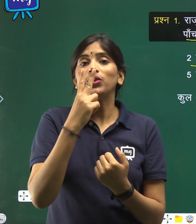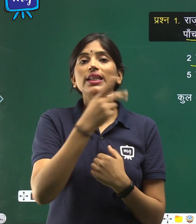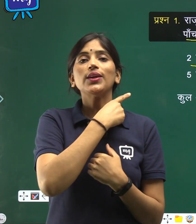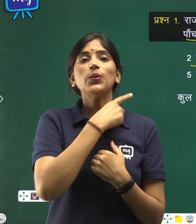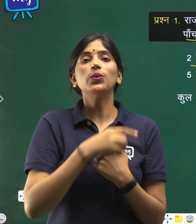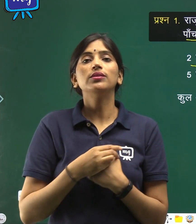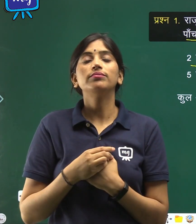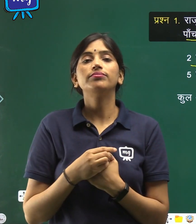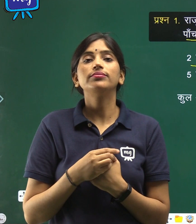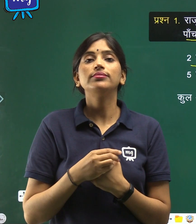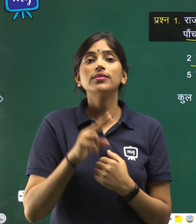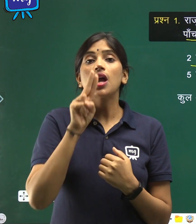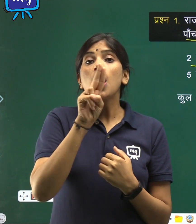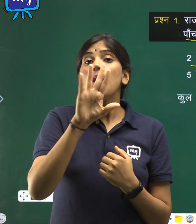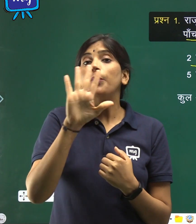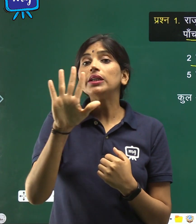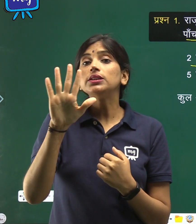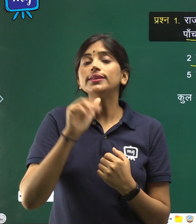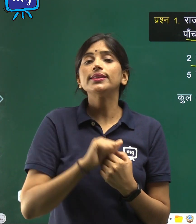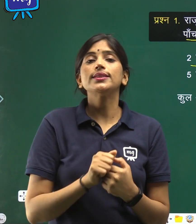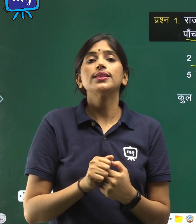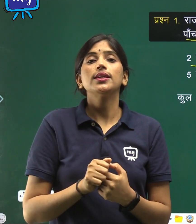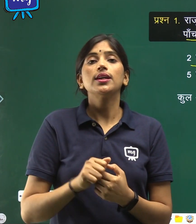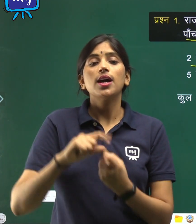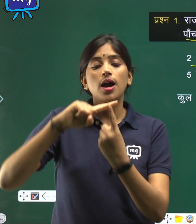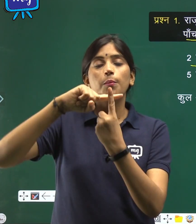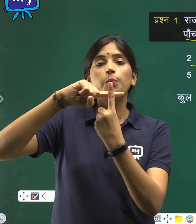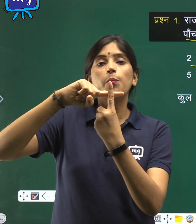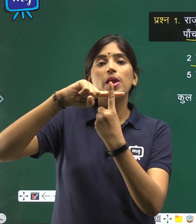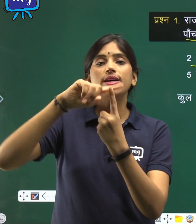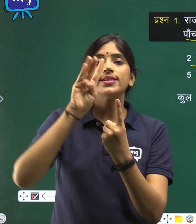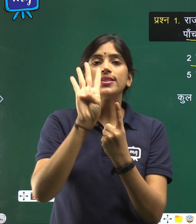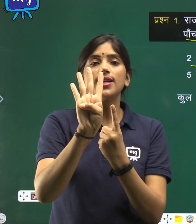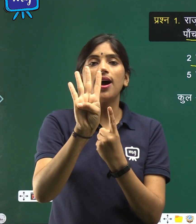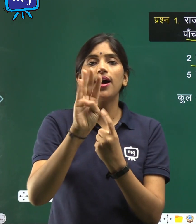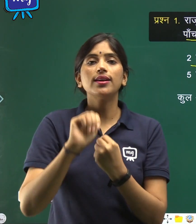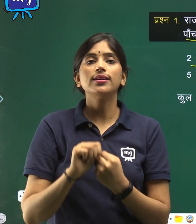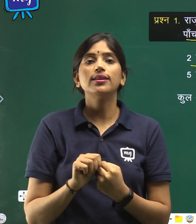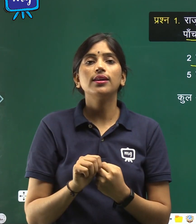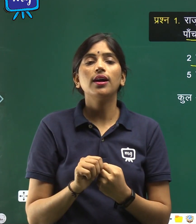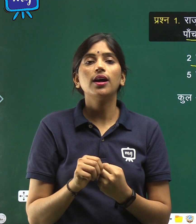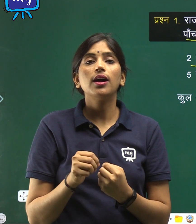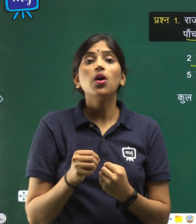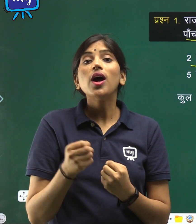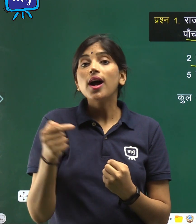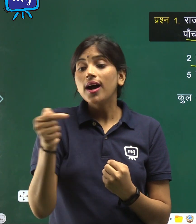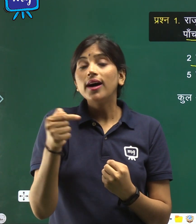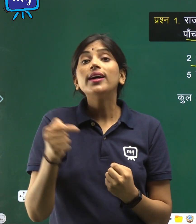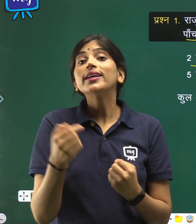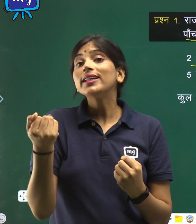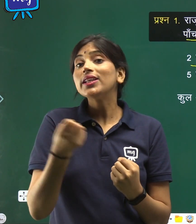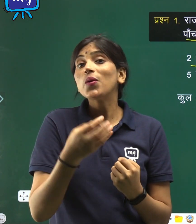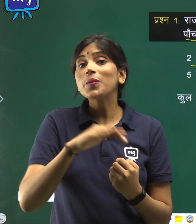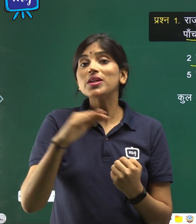देखो, 25 + 4 कितने होंगे बच्चों?